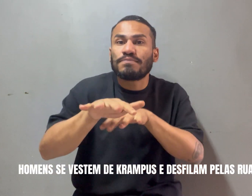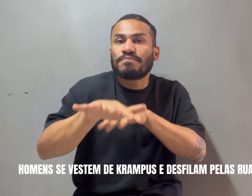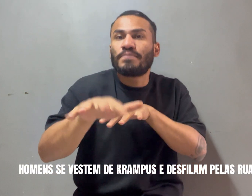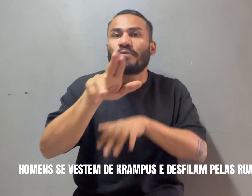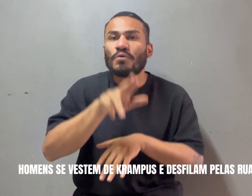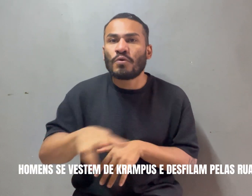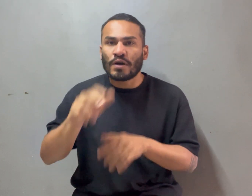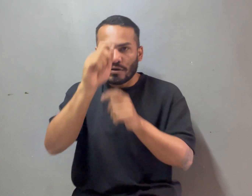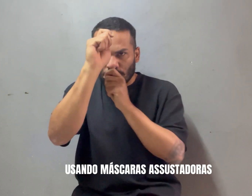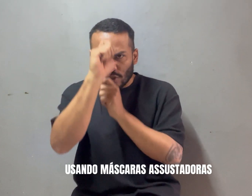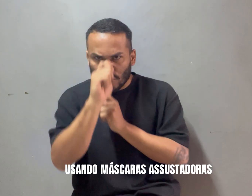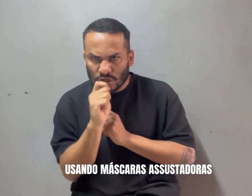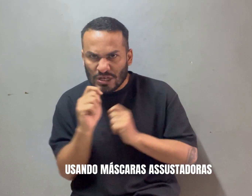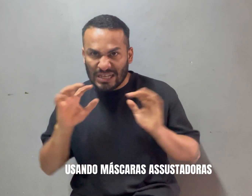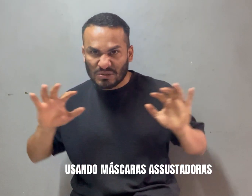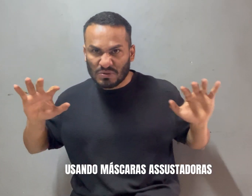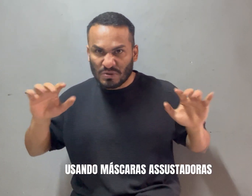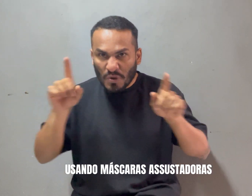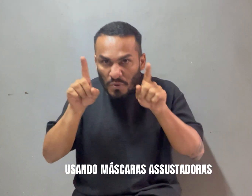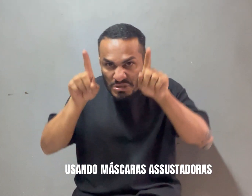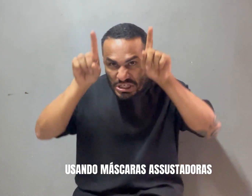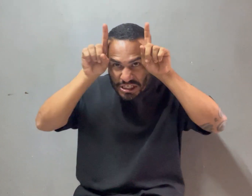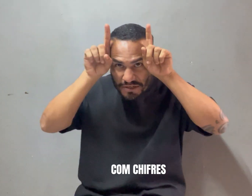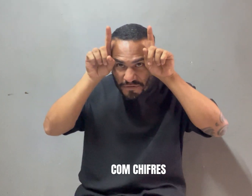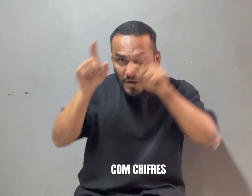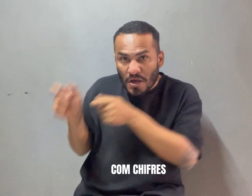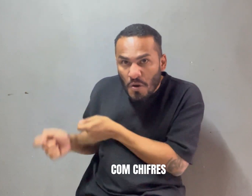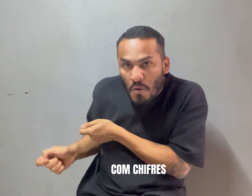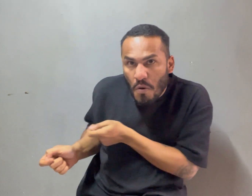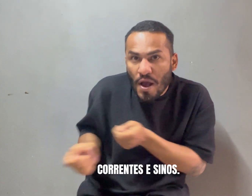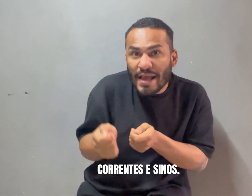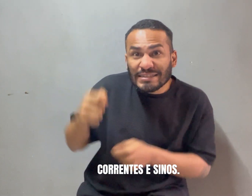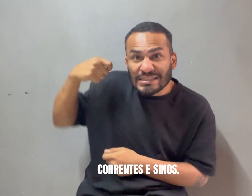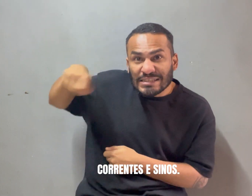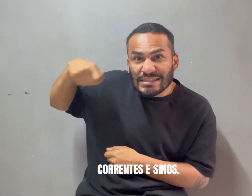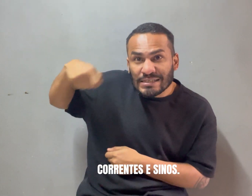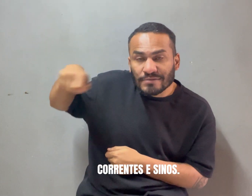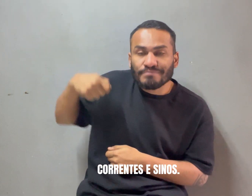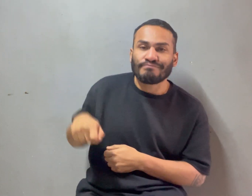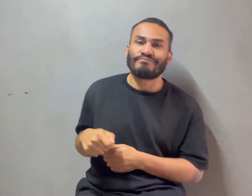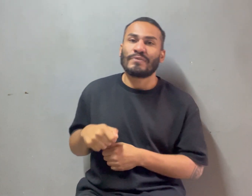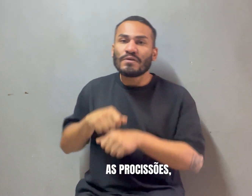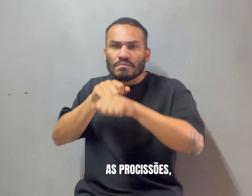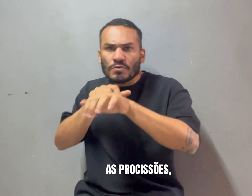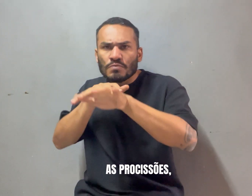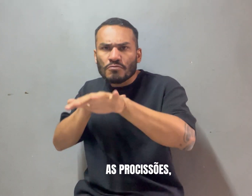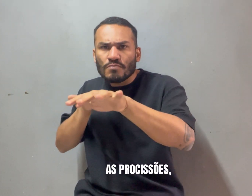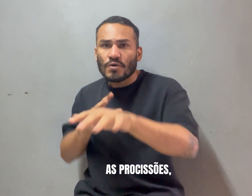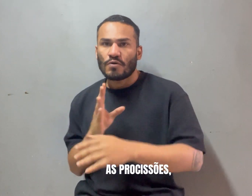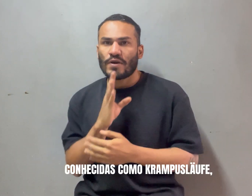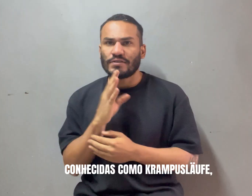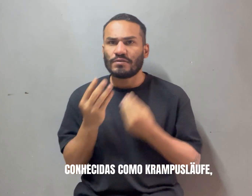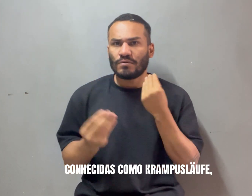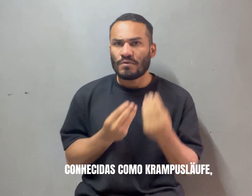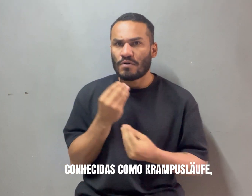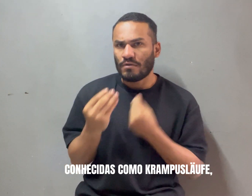pelas ruas, usando máscaras assustadoras com chifres, correntes e sinos. As procissões, conhecidas